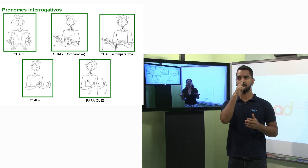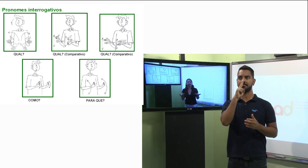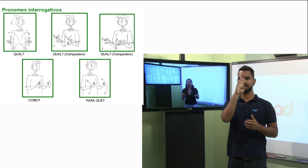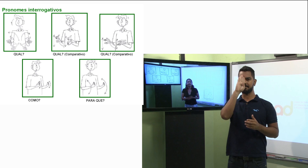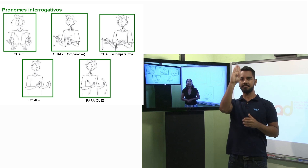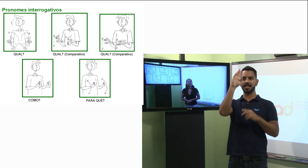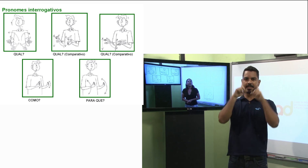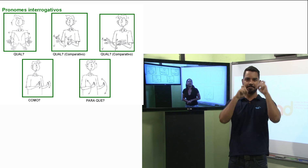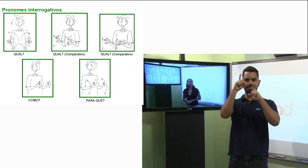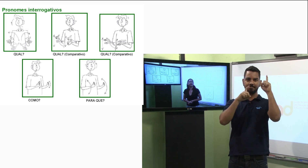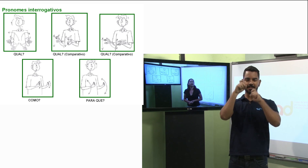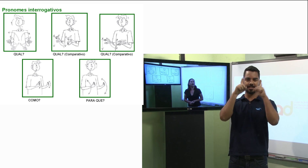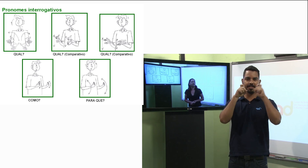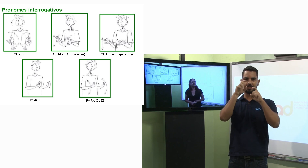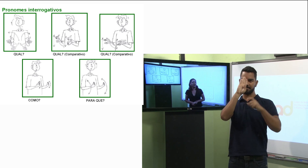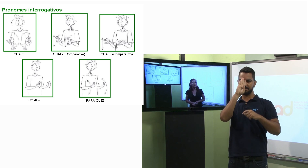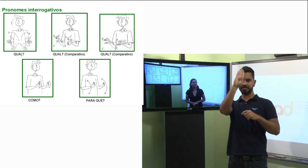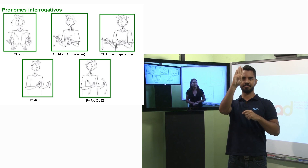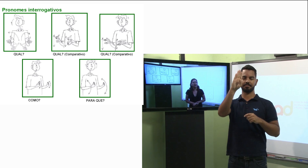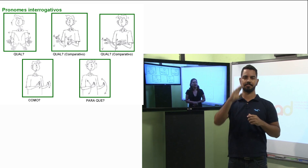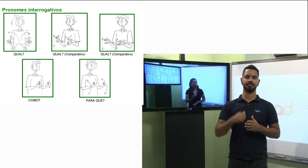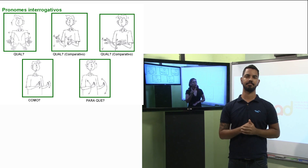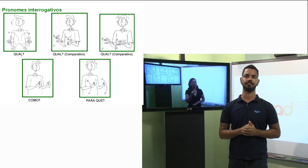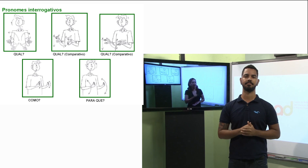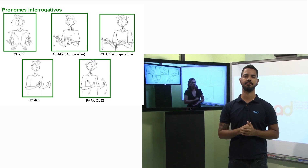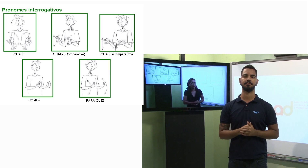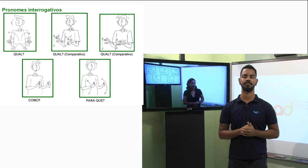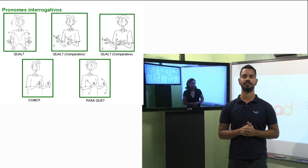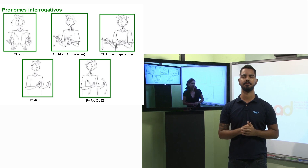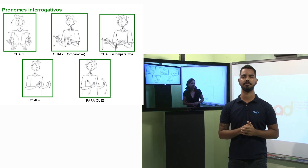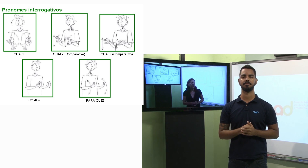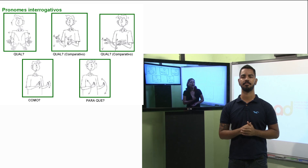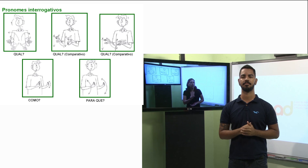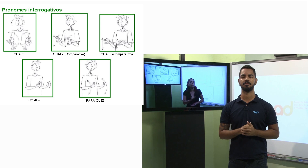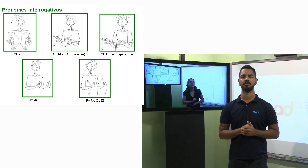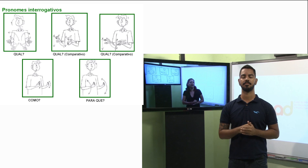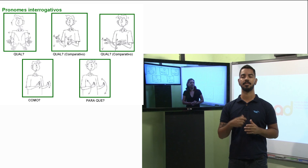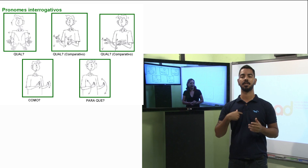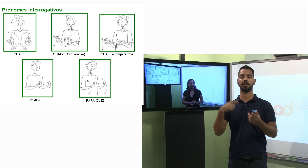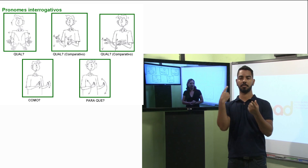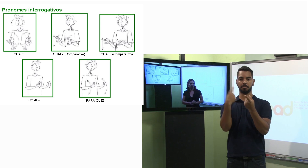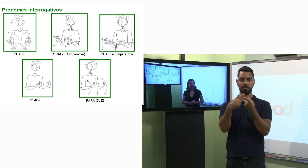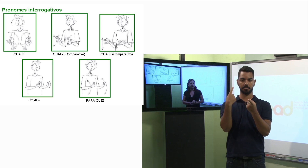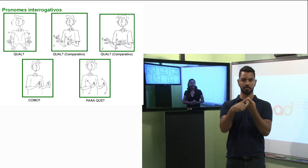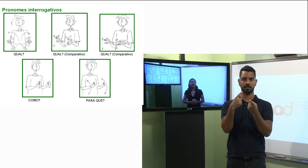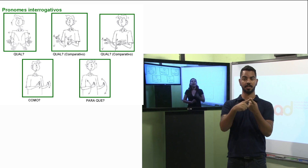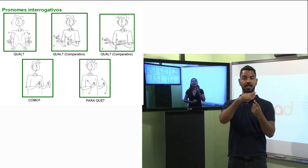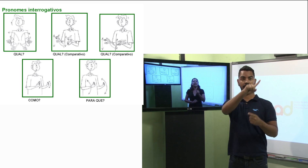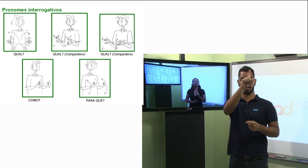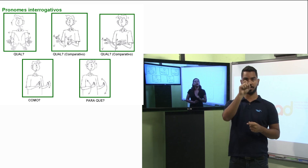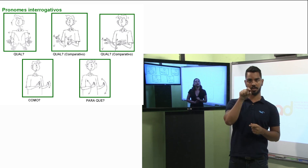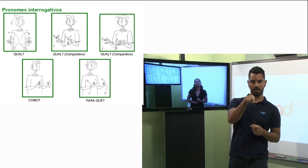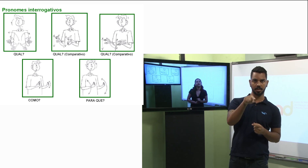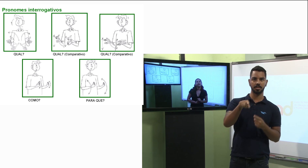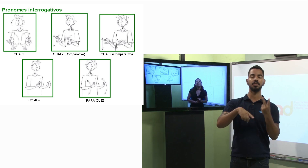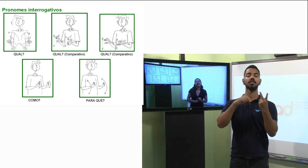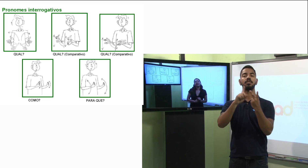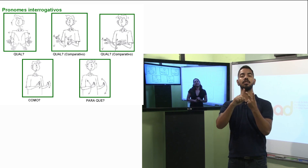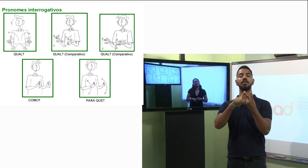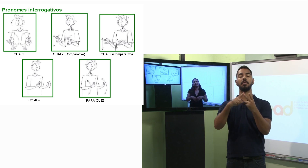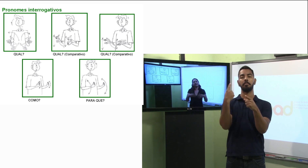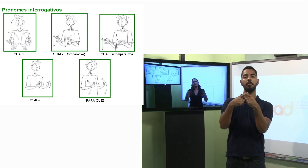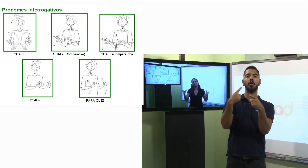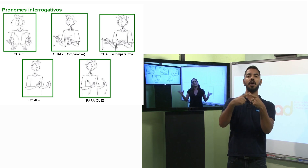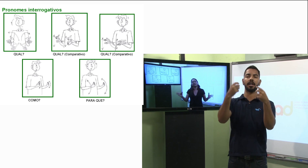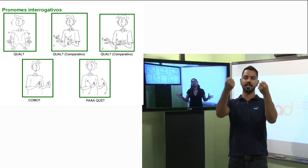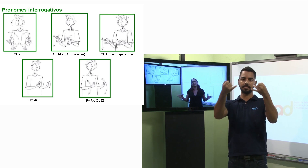ênfase na fala. E também não há diferença entre o porquê interrogativo e o porquê explicativo. Este uso,